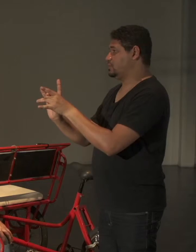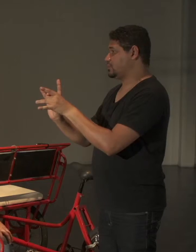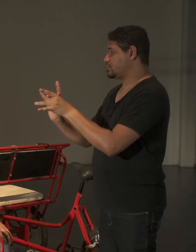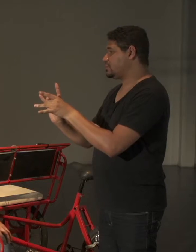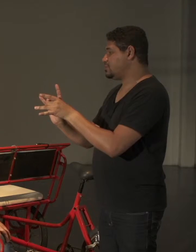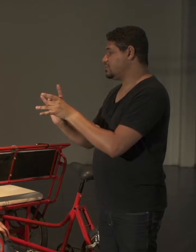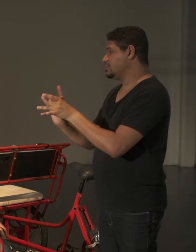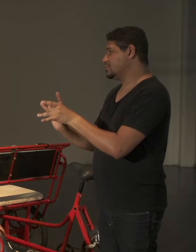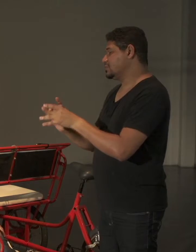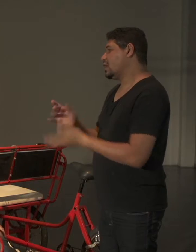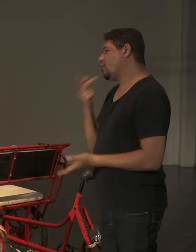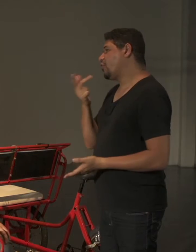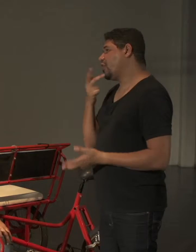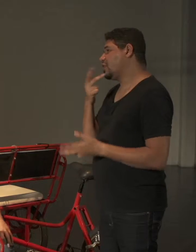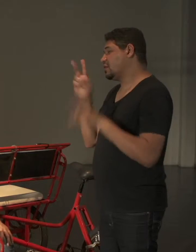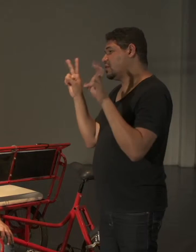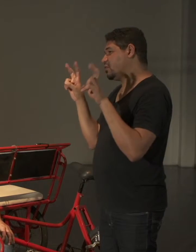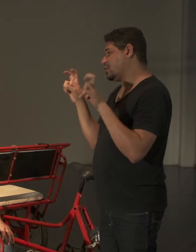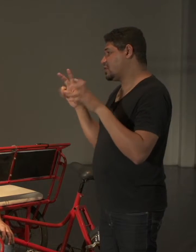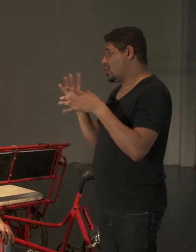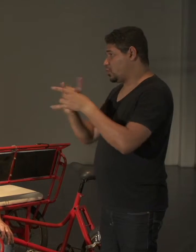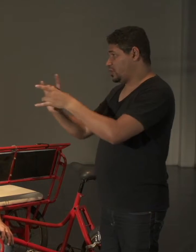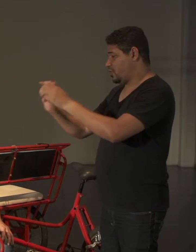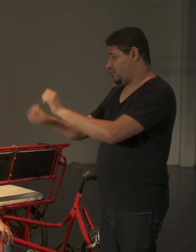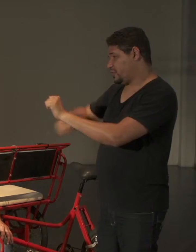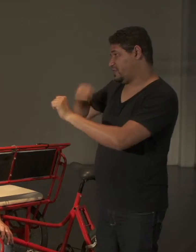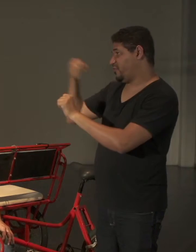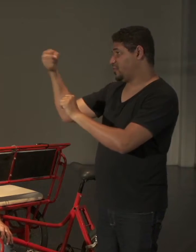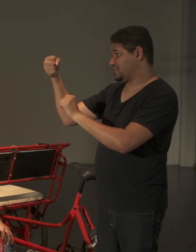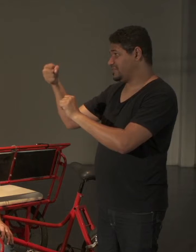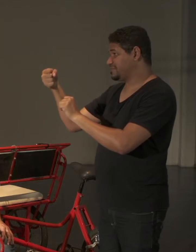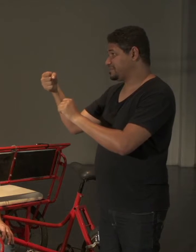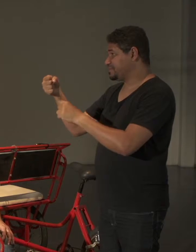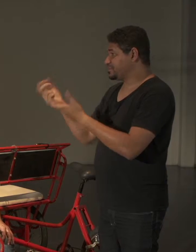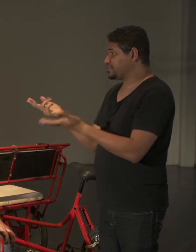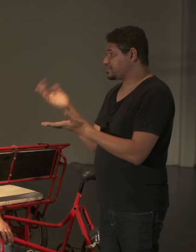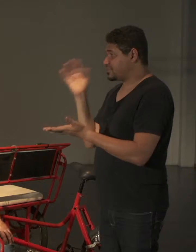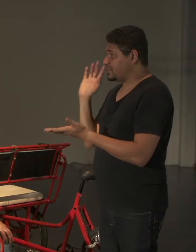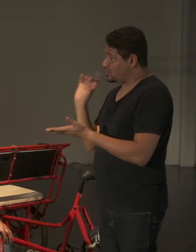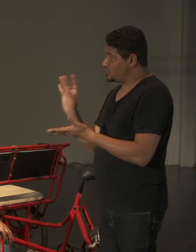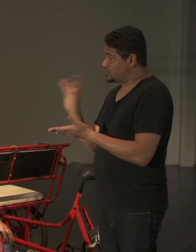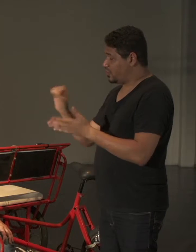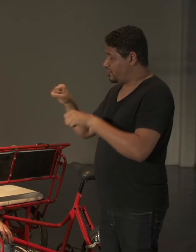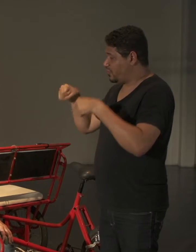Existe um ditado Popular Que diz Que a união Faz a força Eu acho Que a união Não só faz a força Mas ela